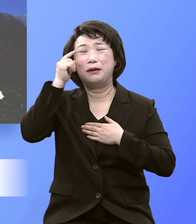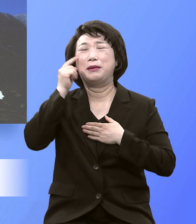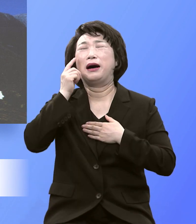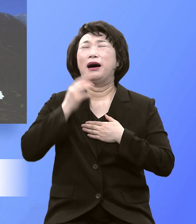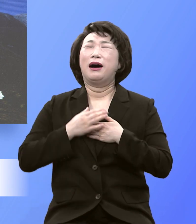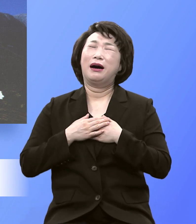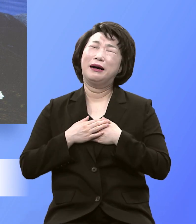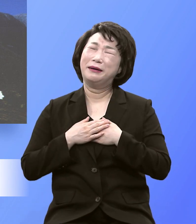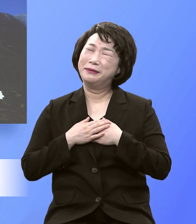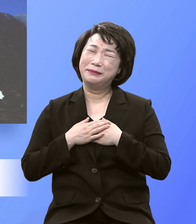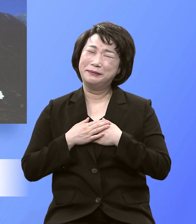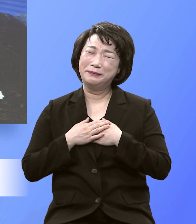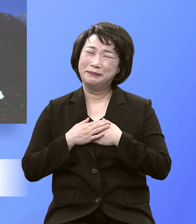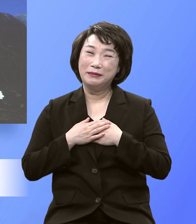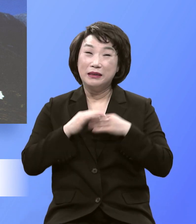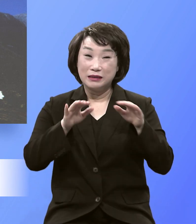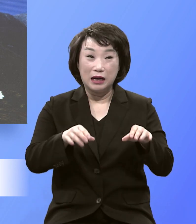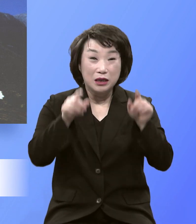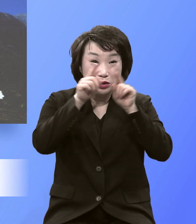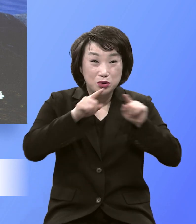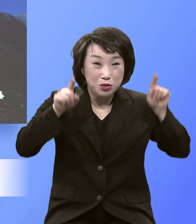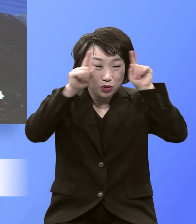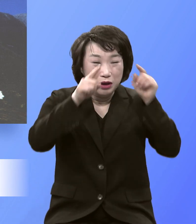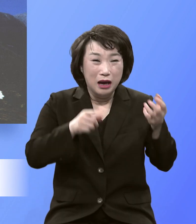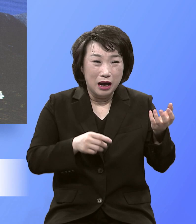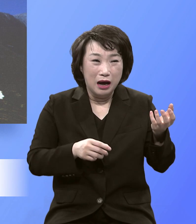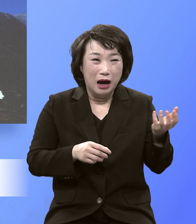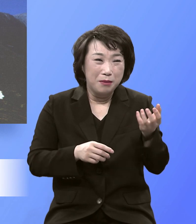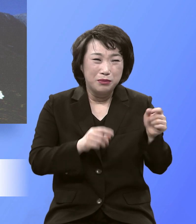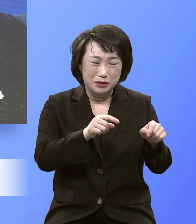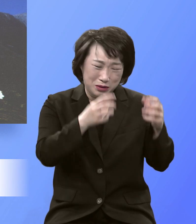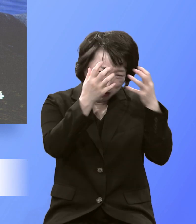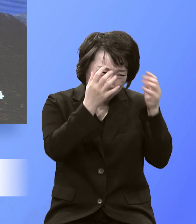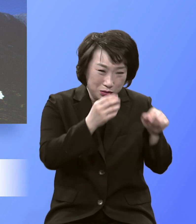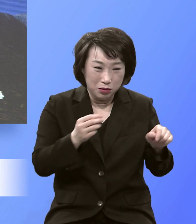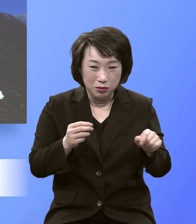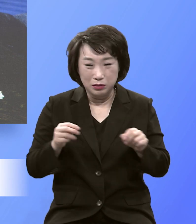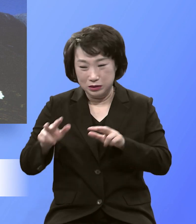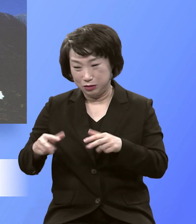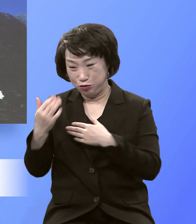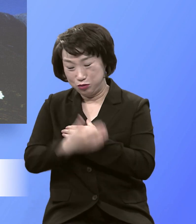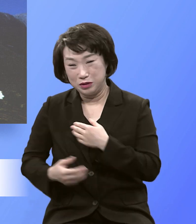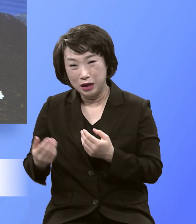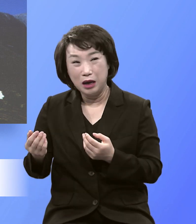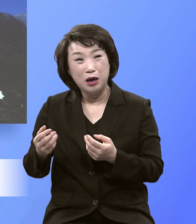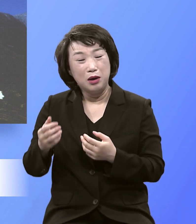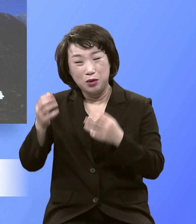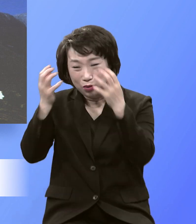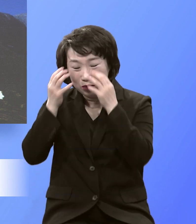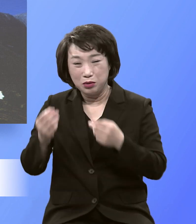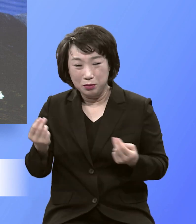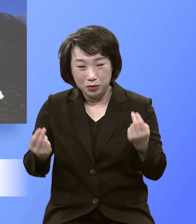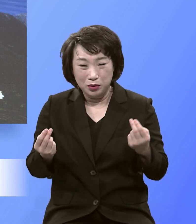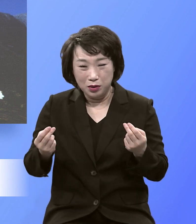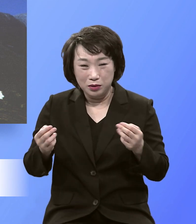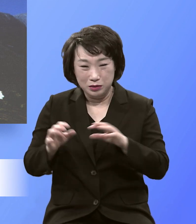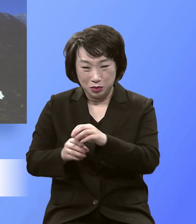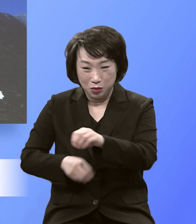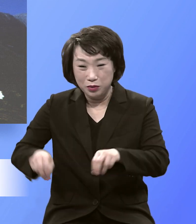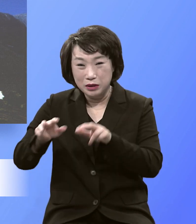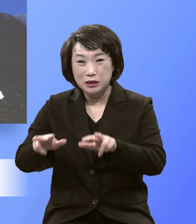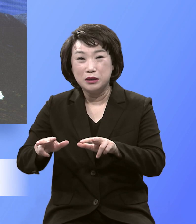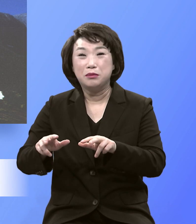생각하니까 지옥에 비교하면 그 정도는 천국이지. 근데 못 견디는 거야.